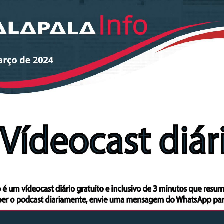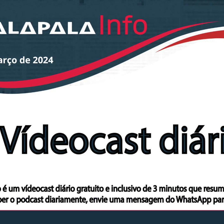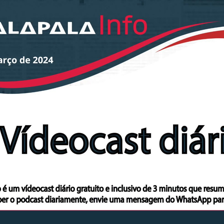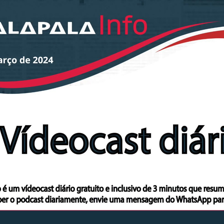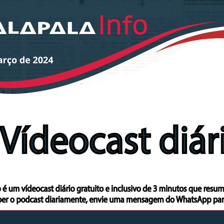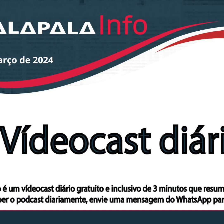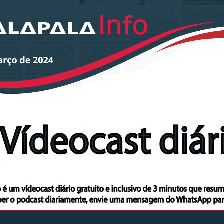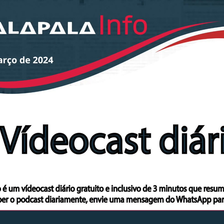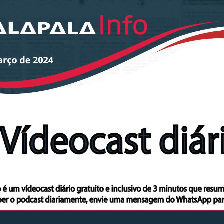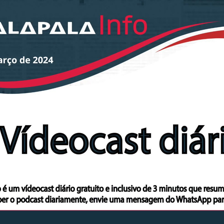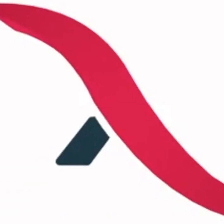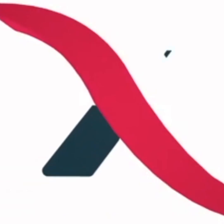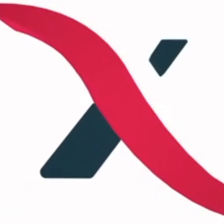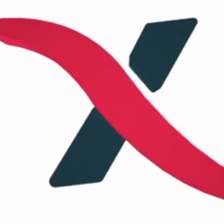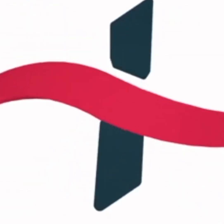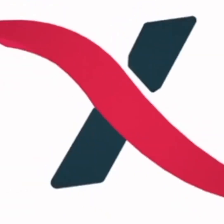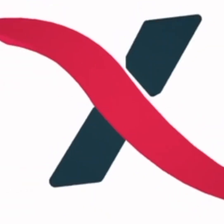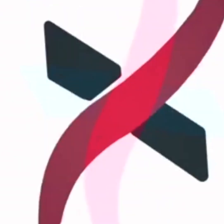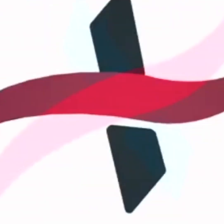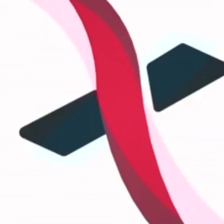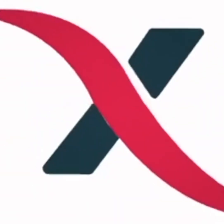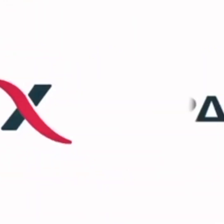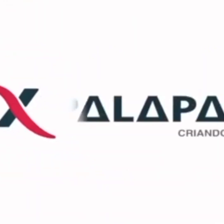Xipalapala Info, edição 28 de março